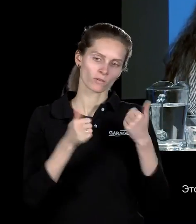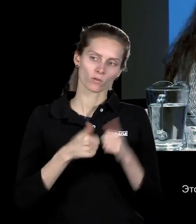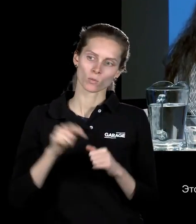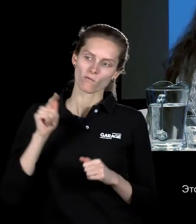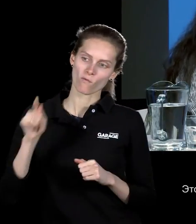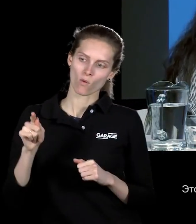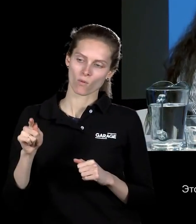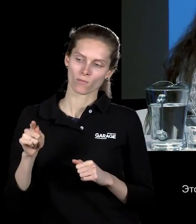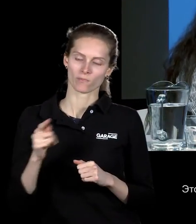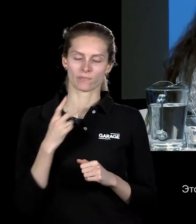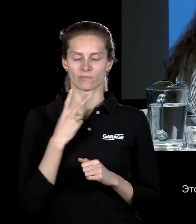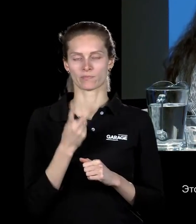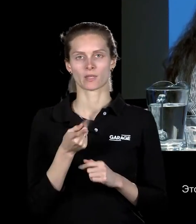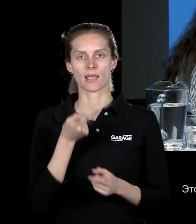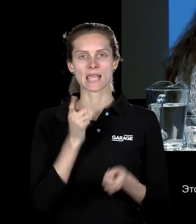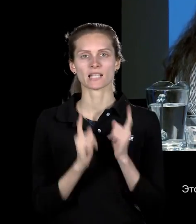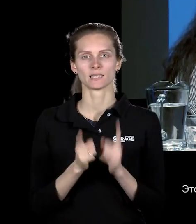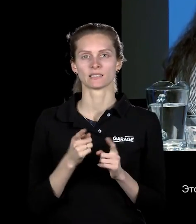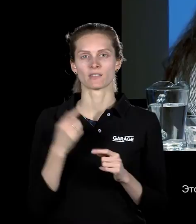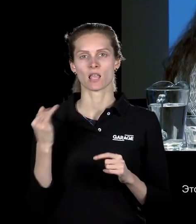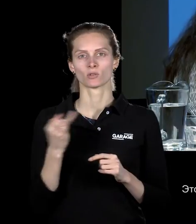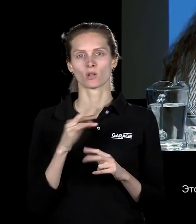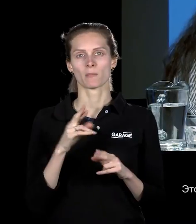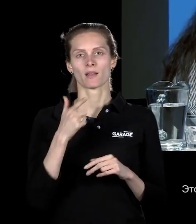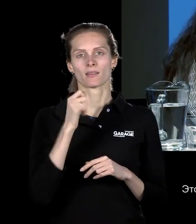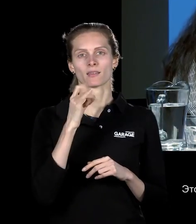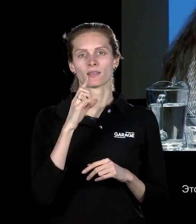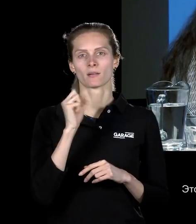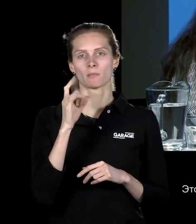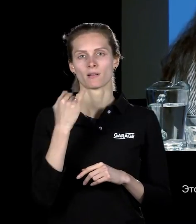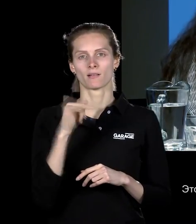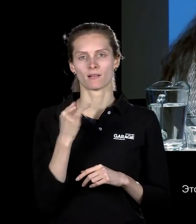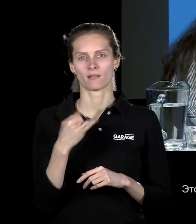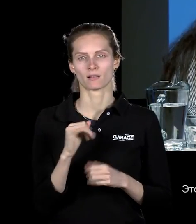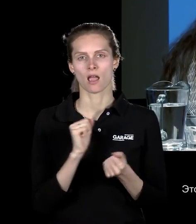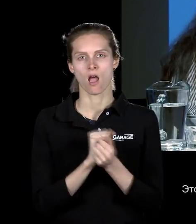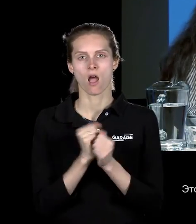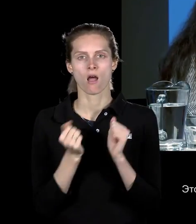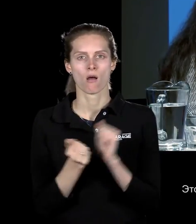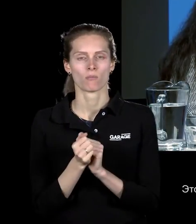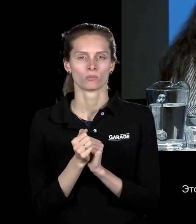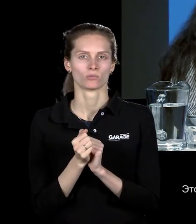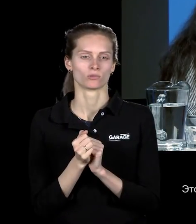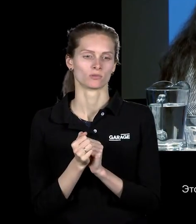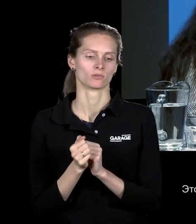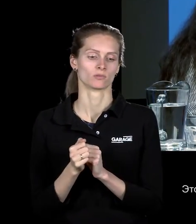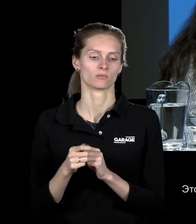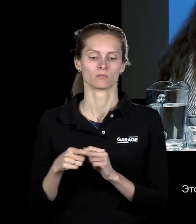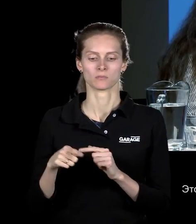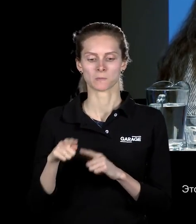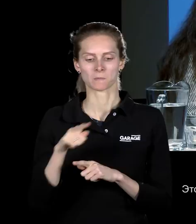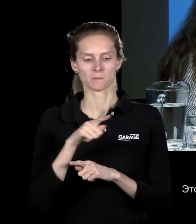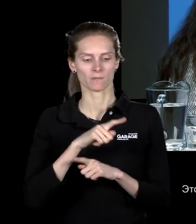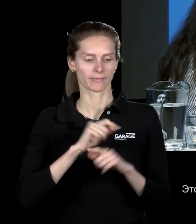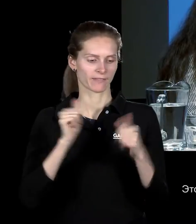это как некий вид, как естественная история, да, как гербарий. Вот такой гербарий или как камушки вот этих самых удивительных архитектурных